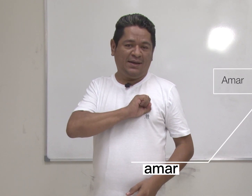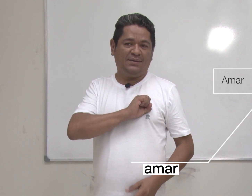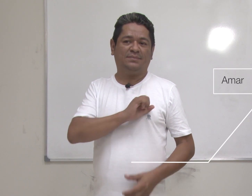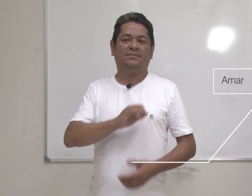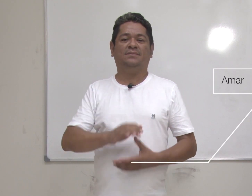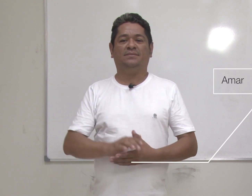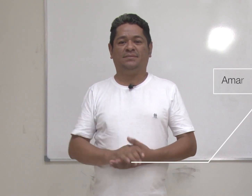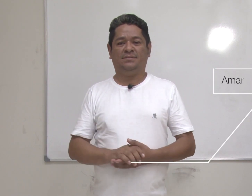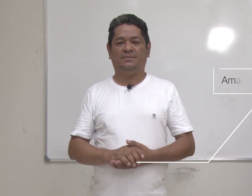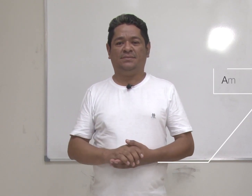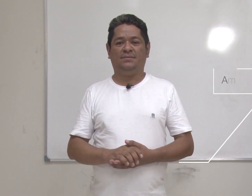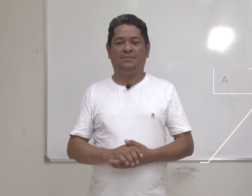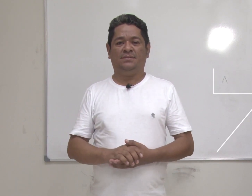Amar,